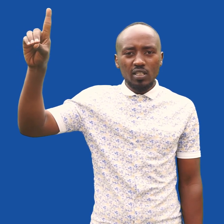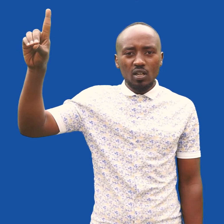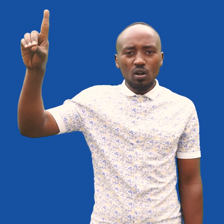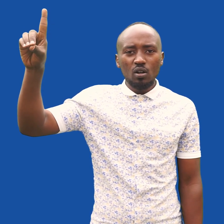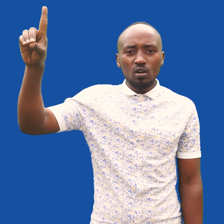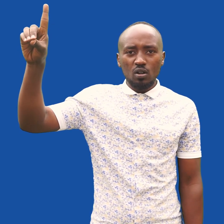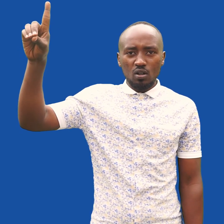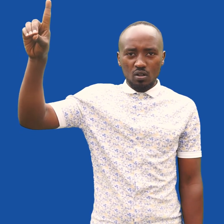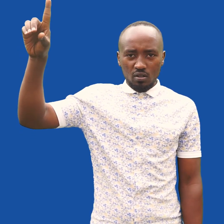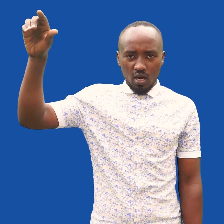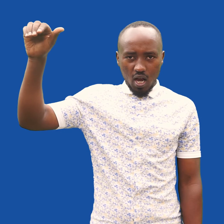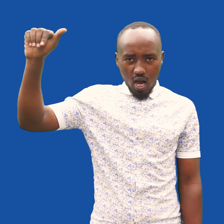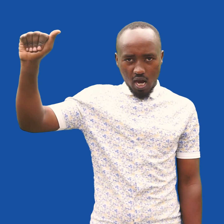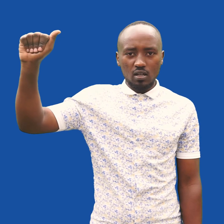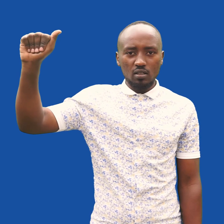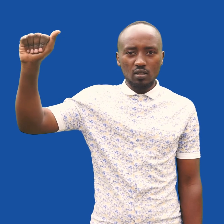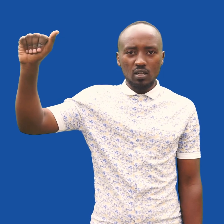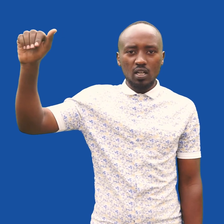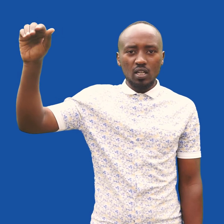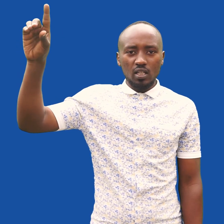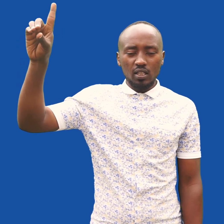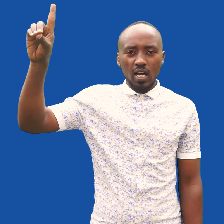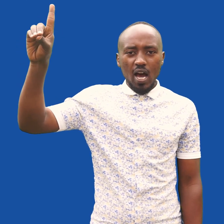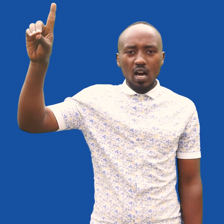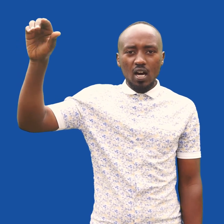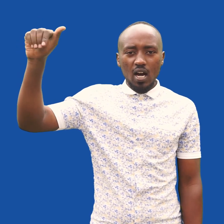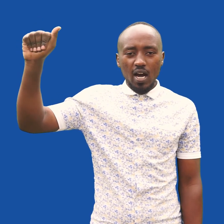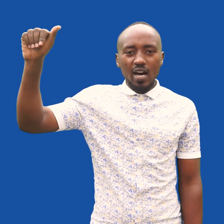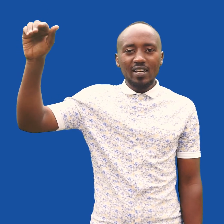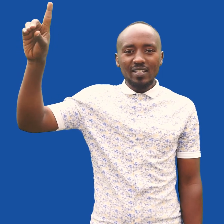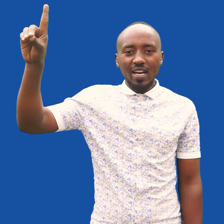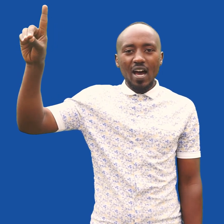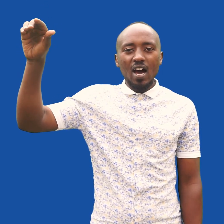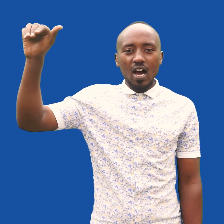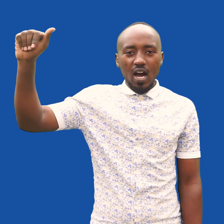zeho, a. Da, a, da, a.